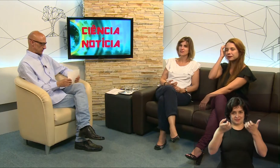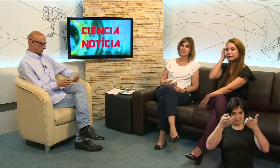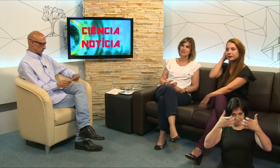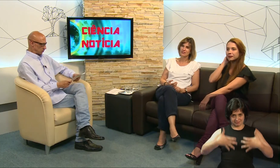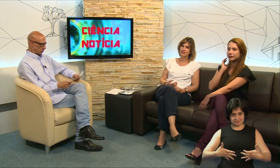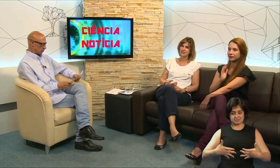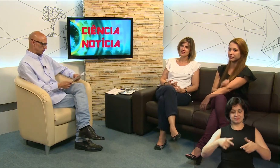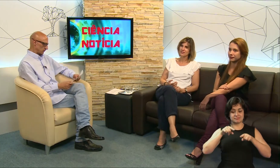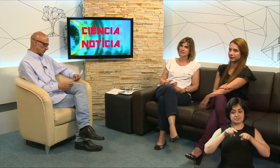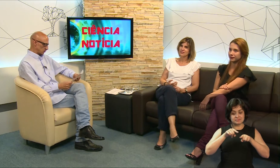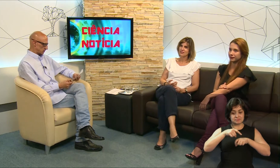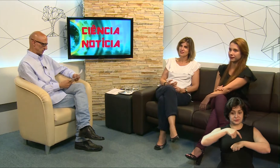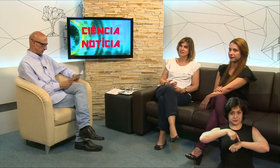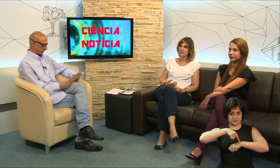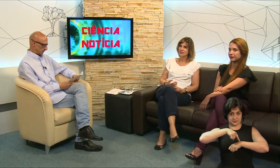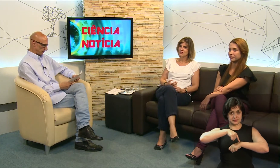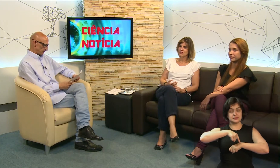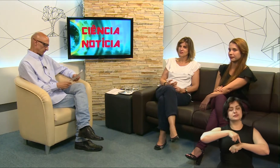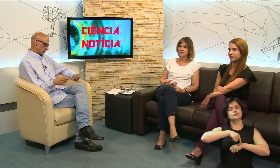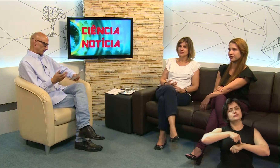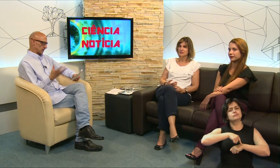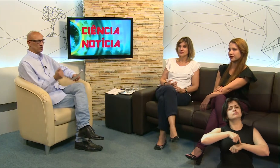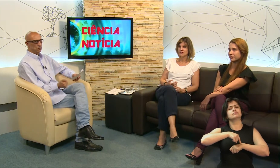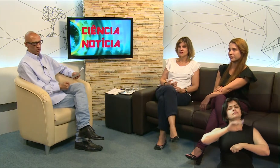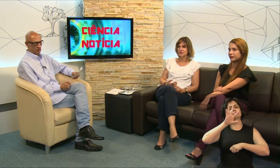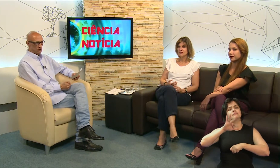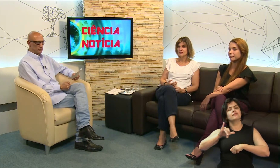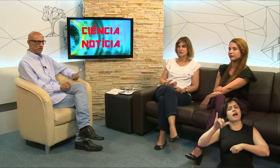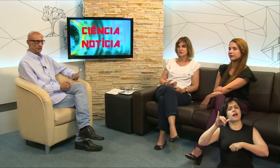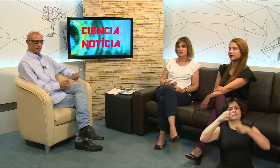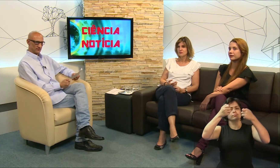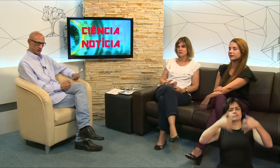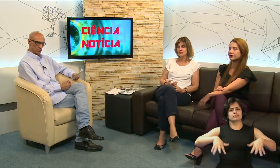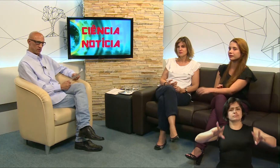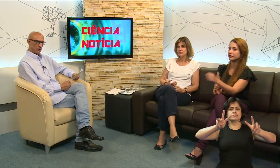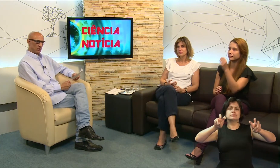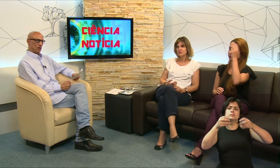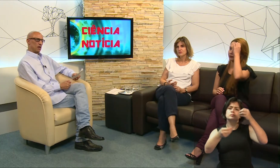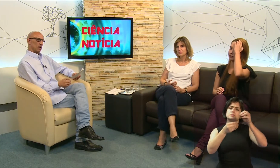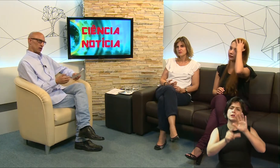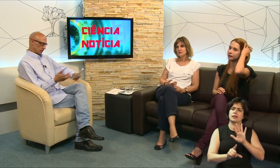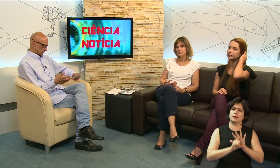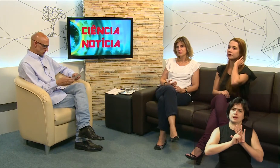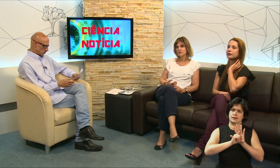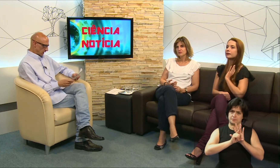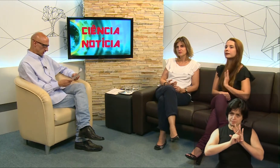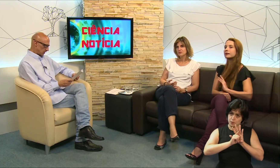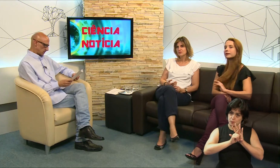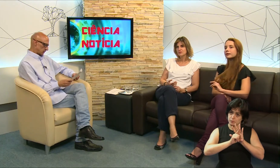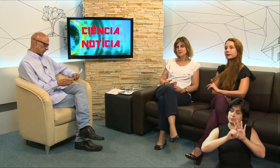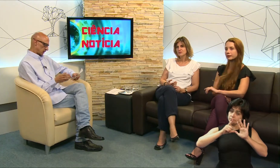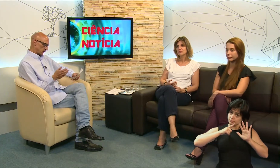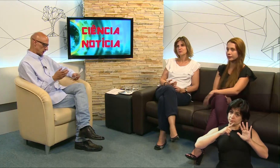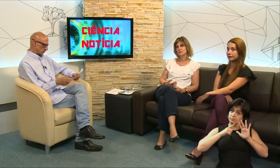segundo bloco, vamos falar um pouquinho de legislação. Existe uma lei que é a